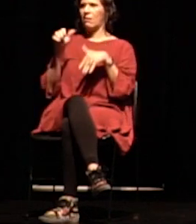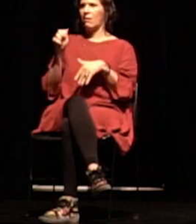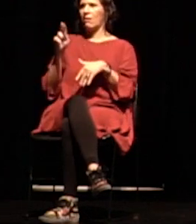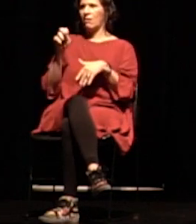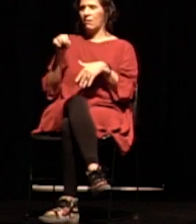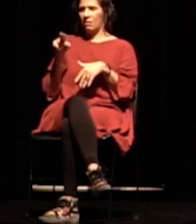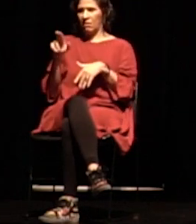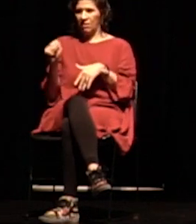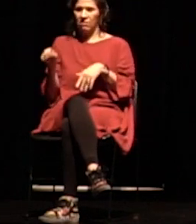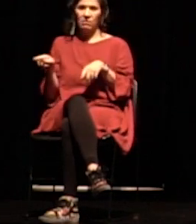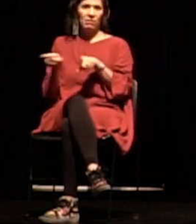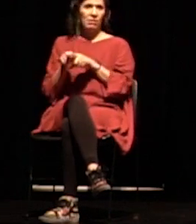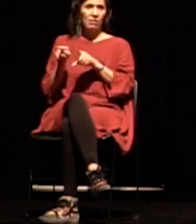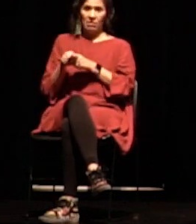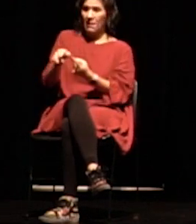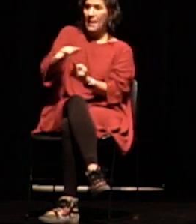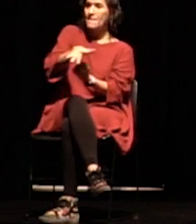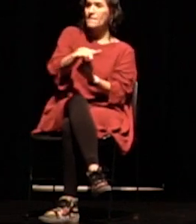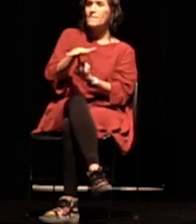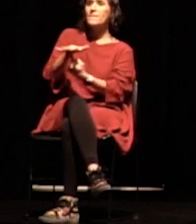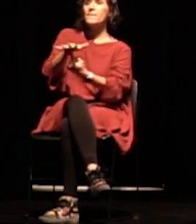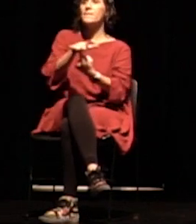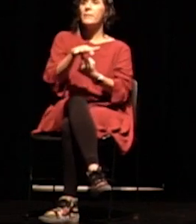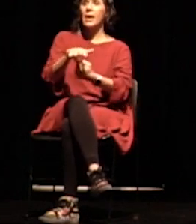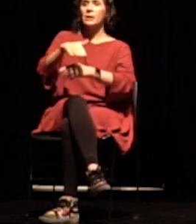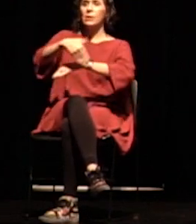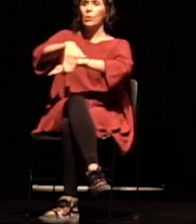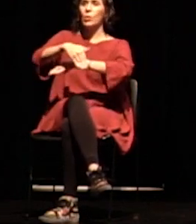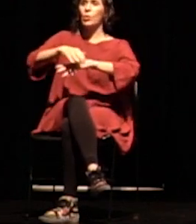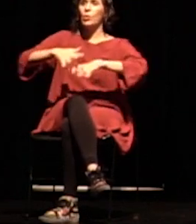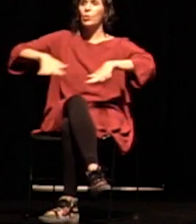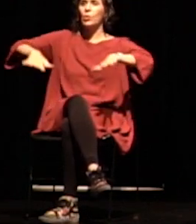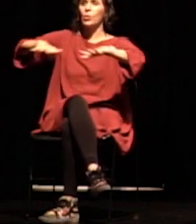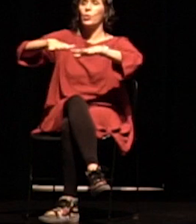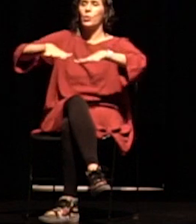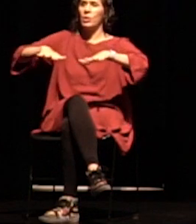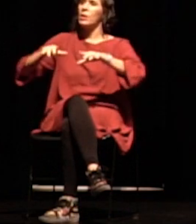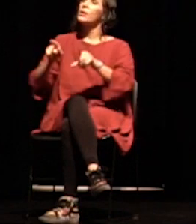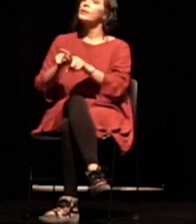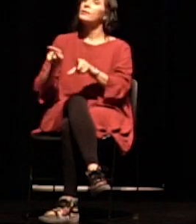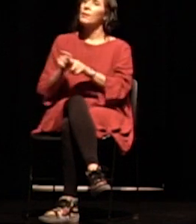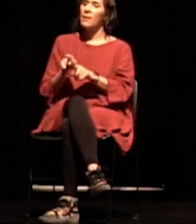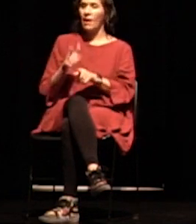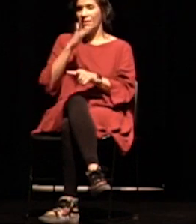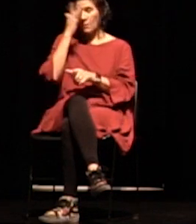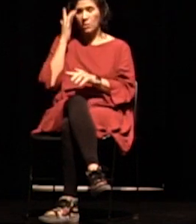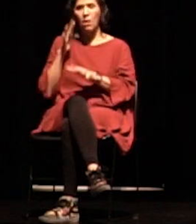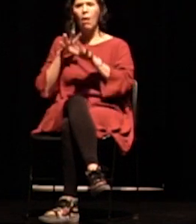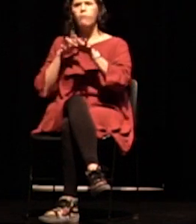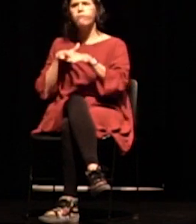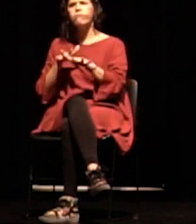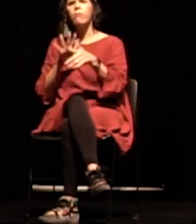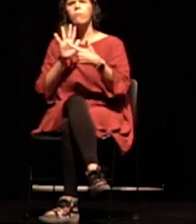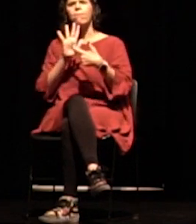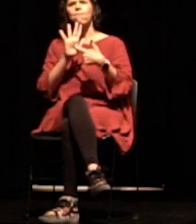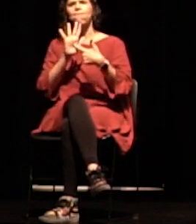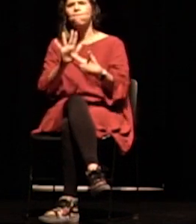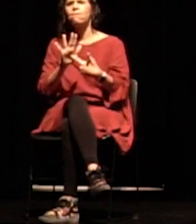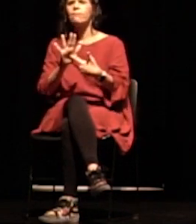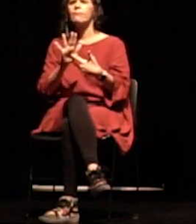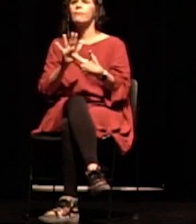nas grandes praças públicas, né, onde as manifestações com